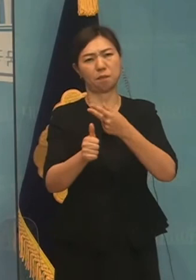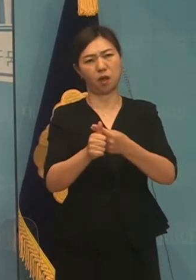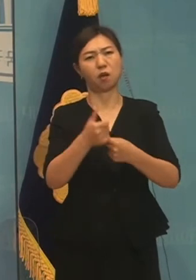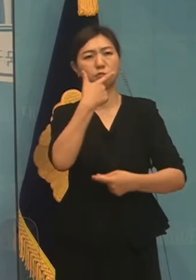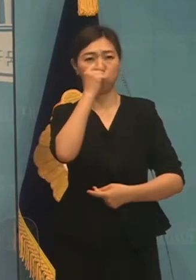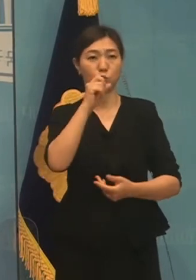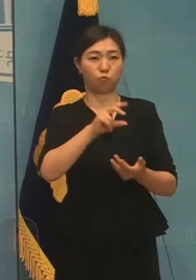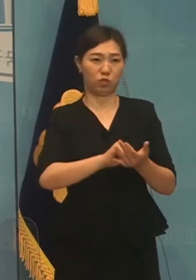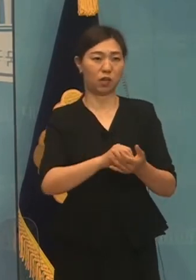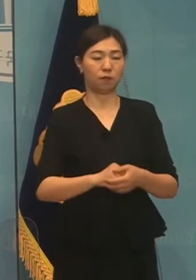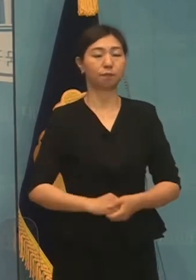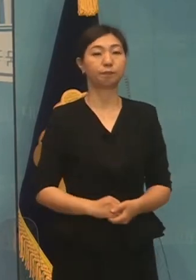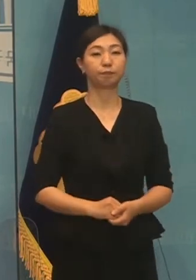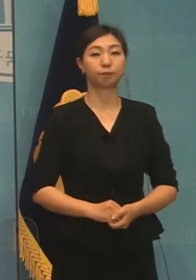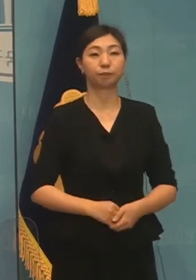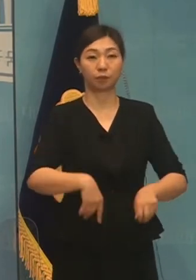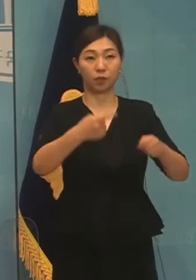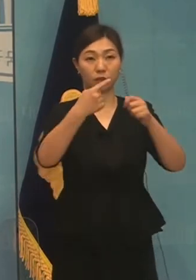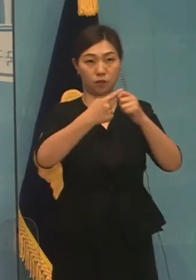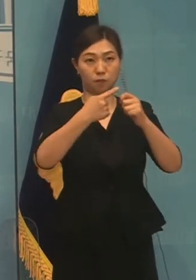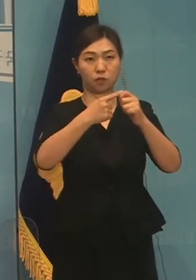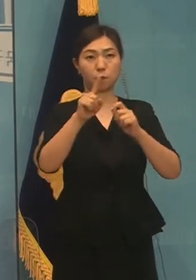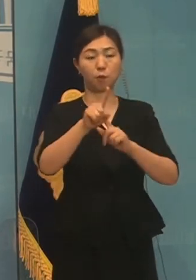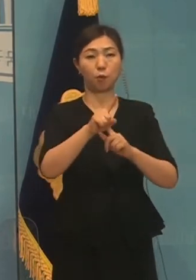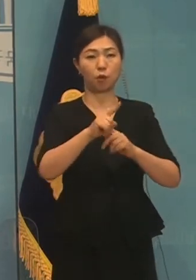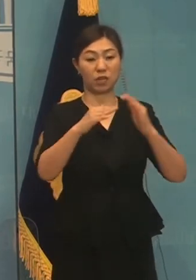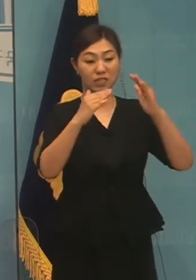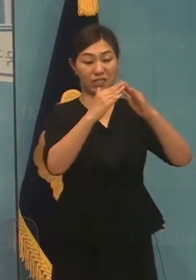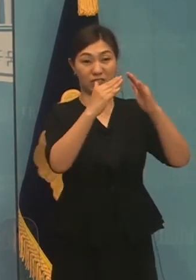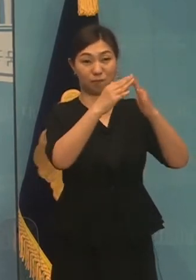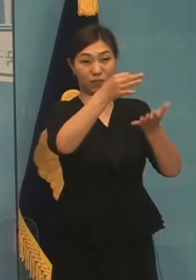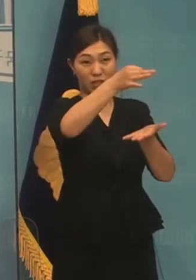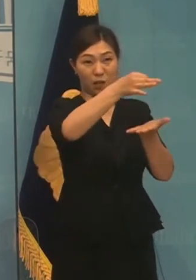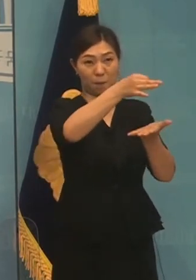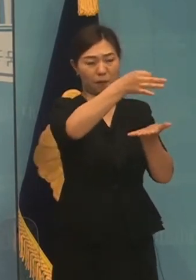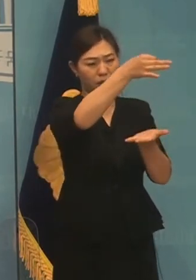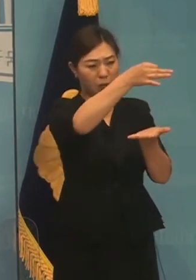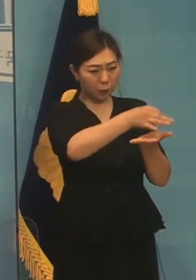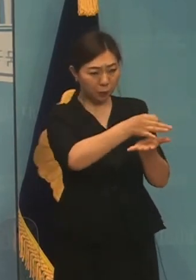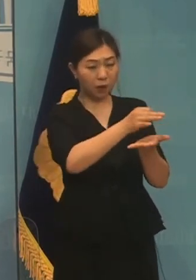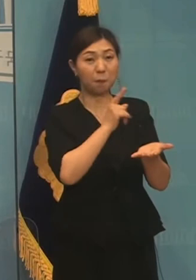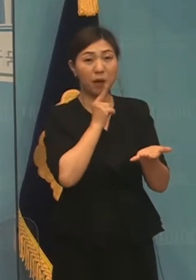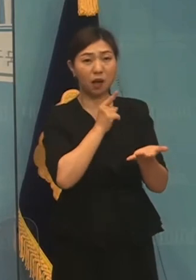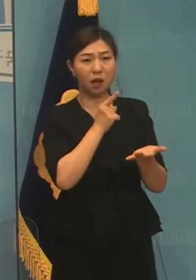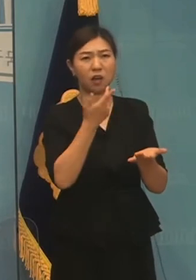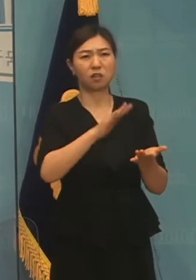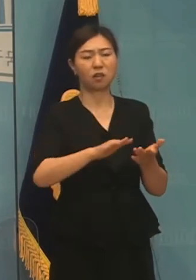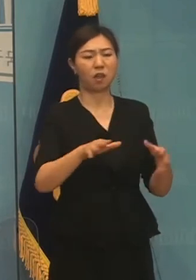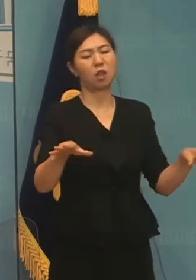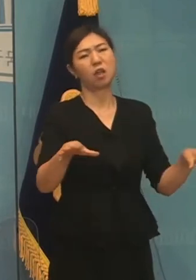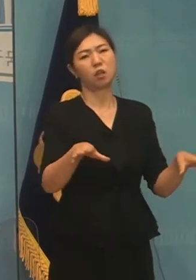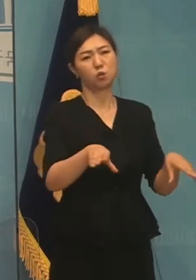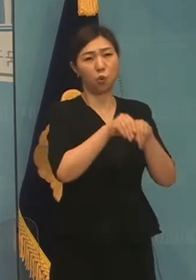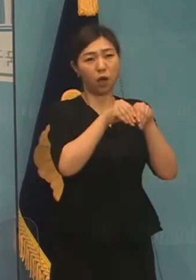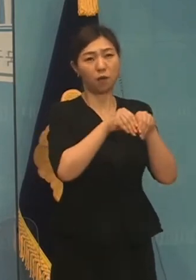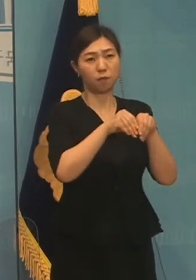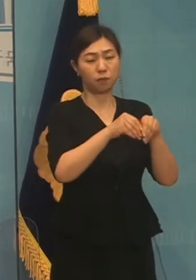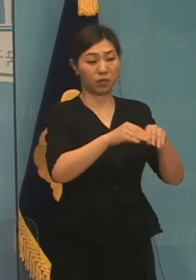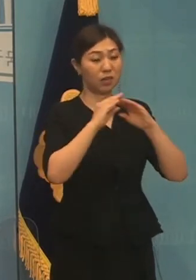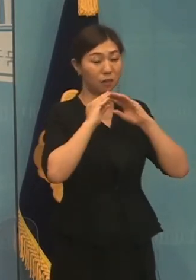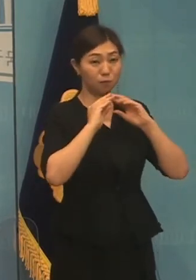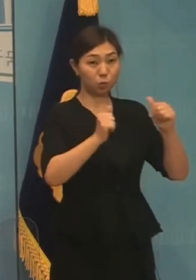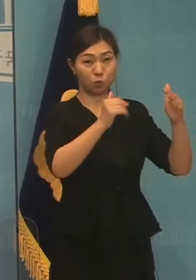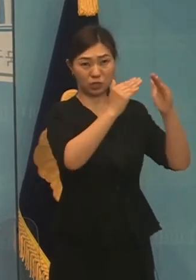첫 번째 브리핑 드리겠습니다. 집값 잡으랬더니 종부세 잡겠다는 더불어민주당, 누구를